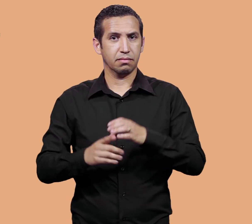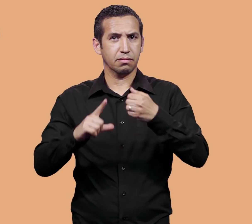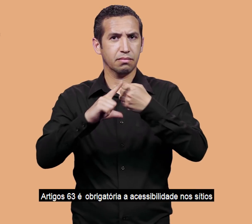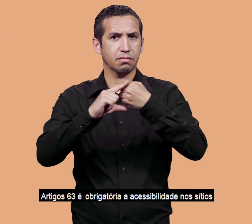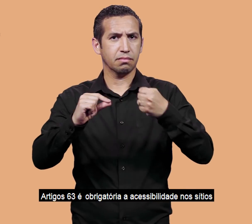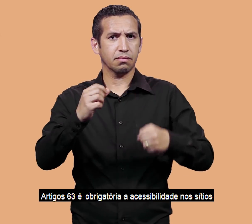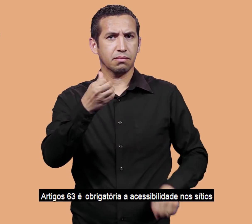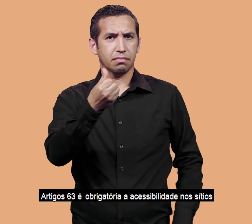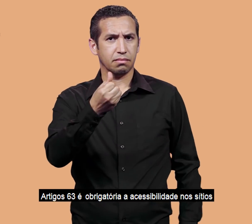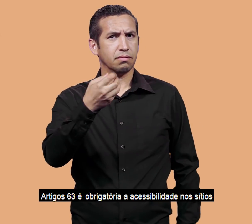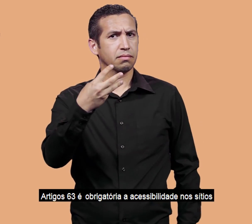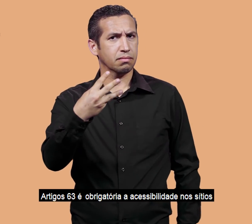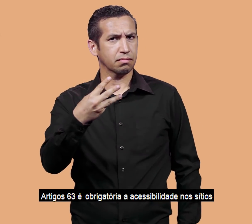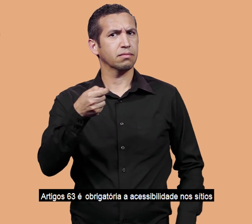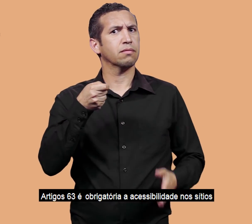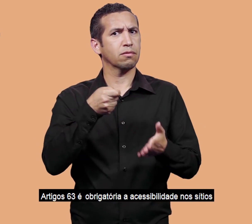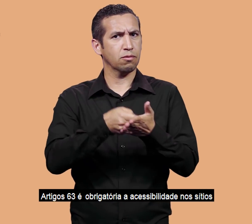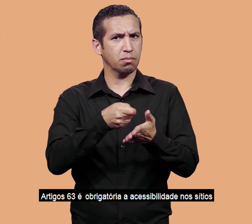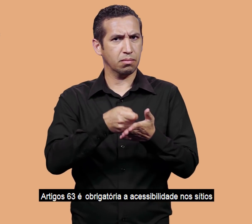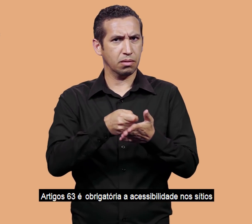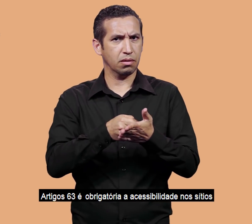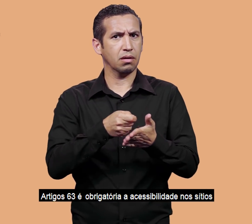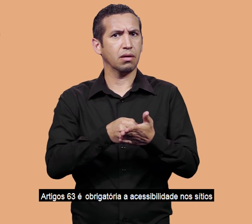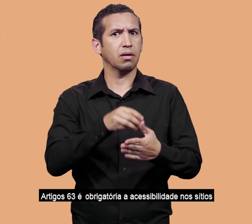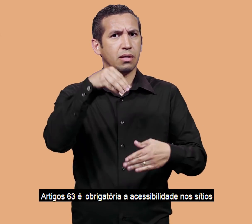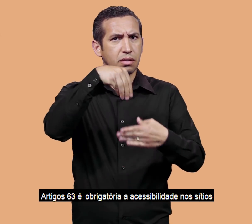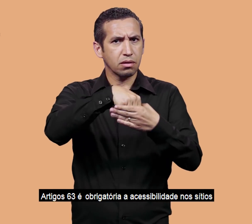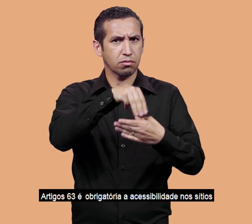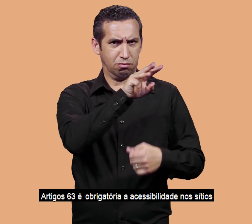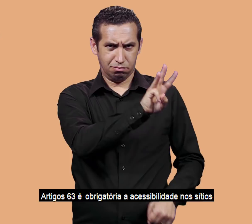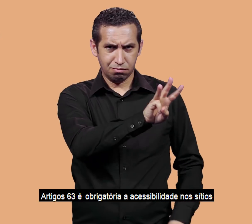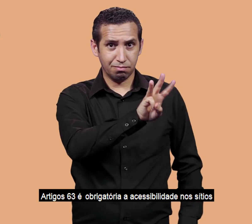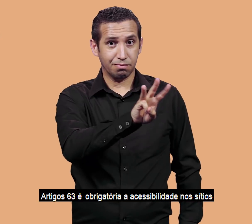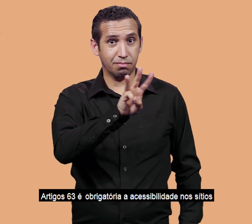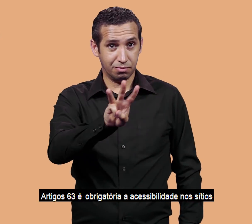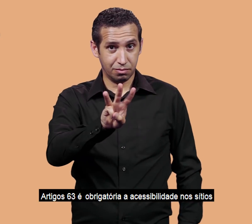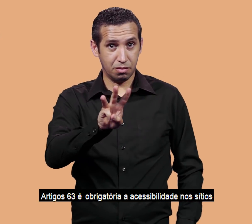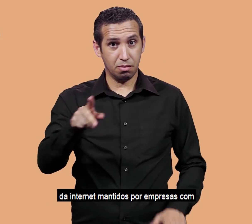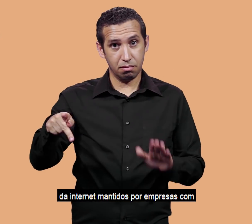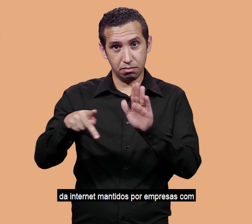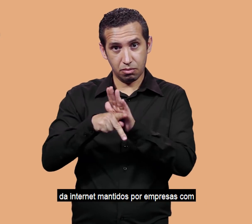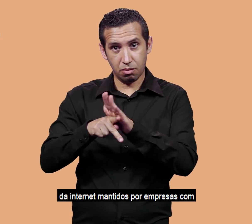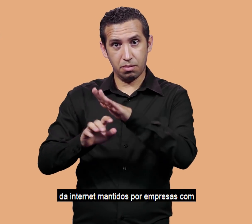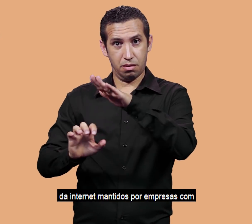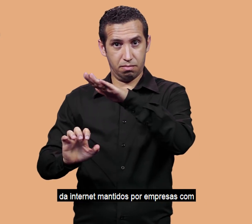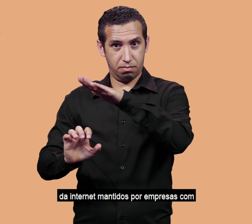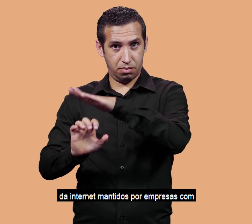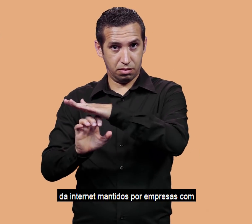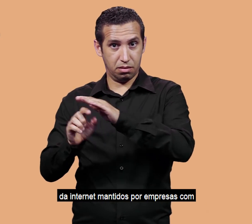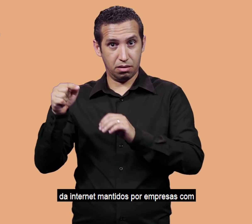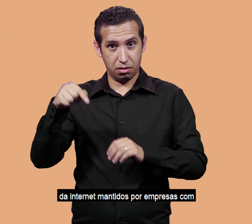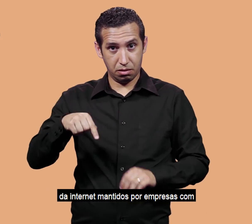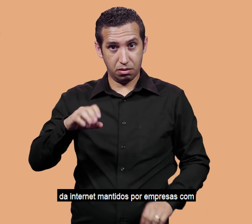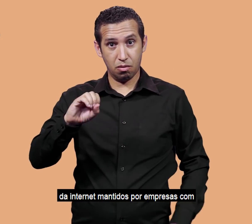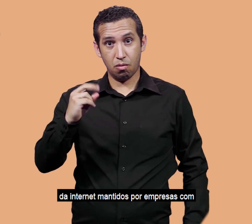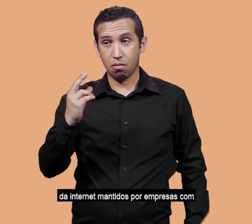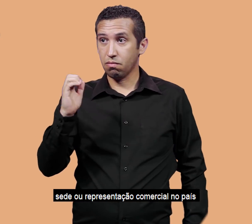63 é obrigatória a acessibilidade nos sítios da internet mantidos por empresas com sede ou